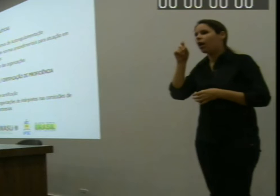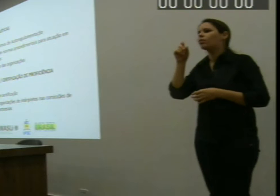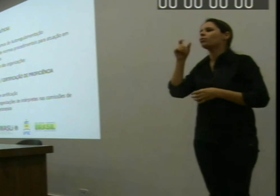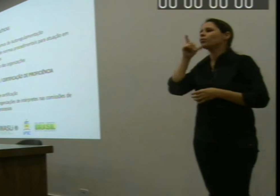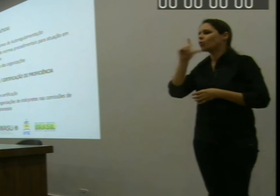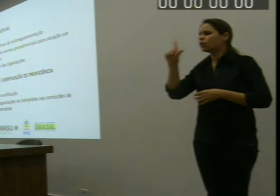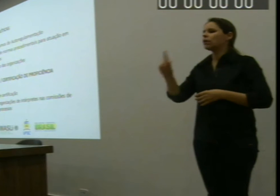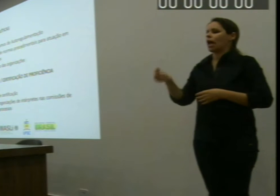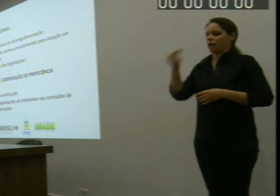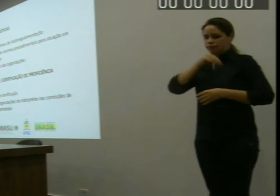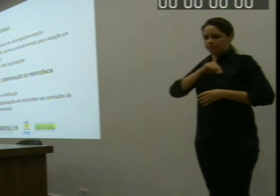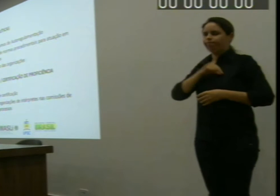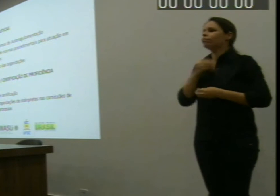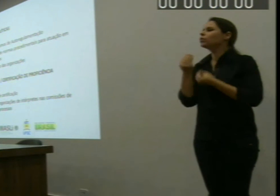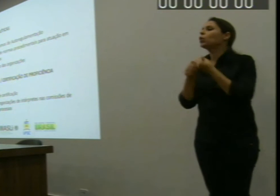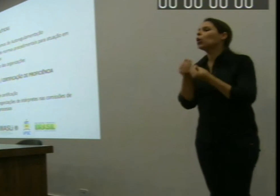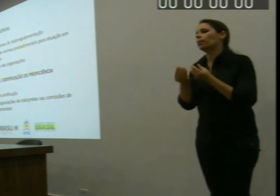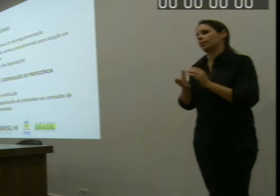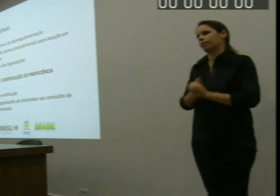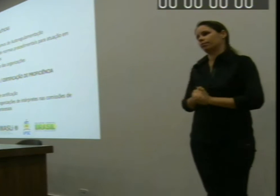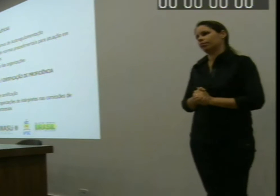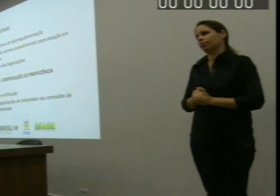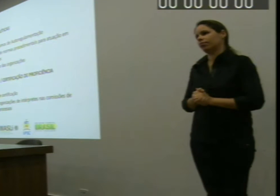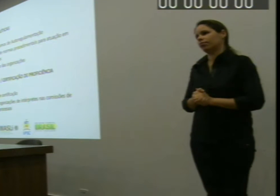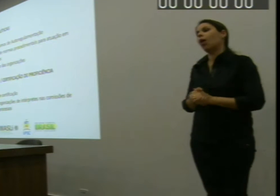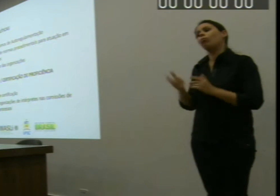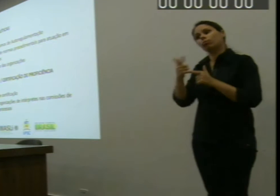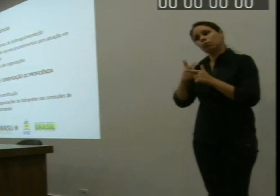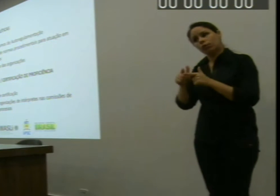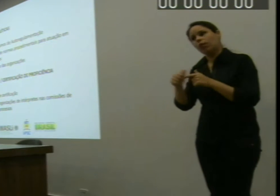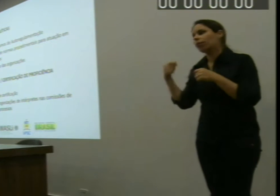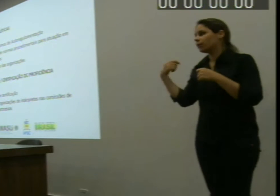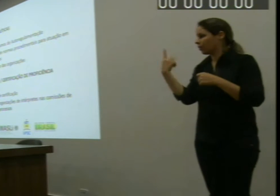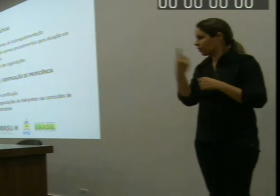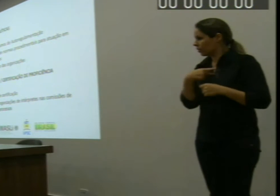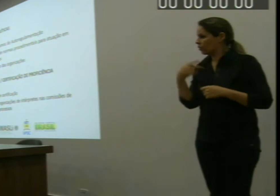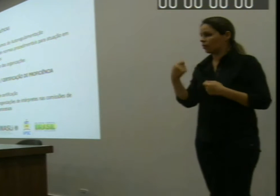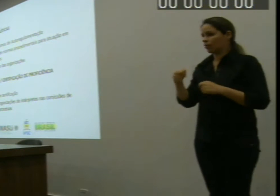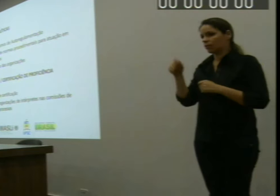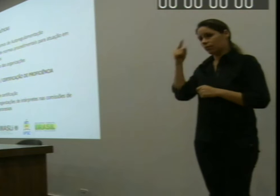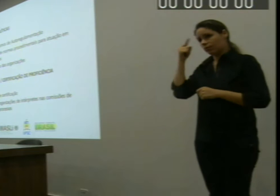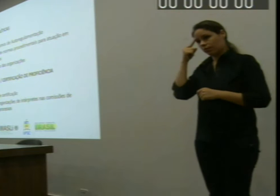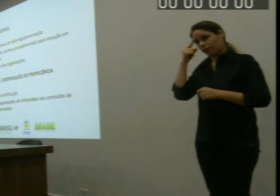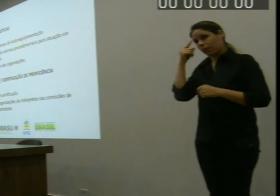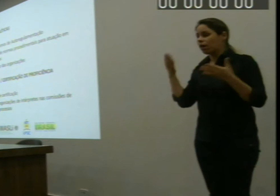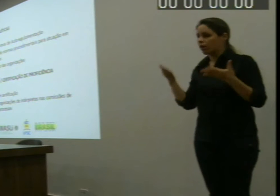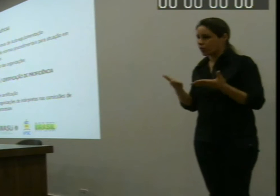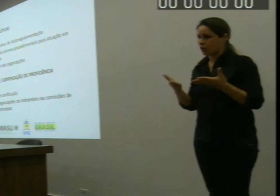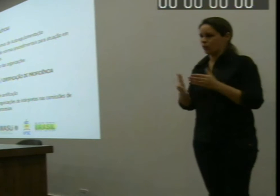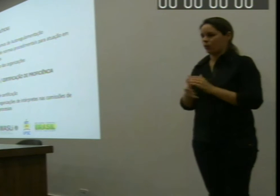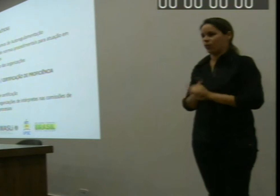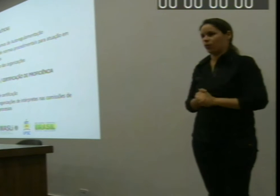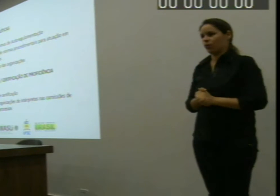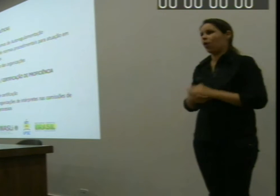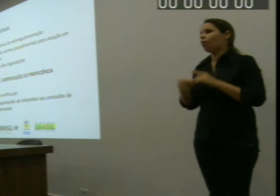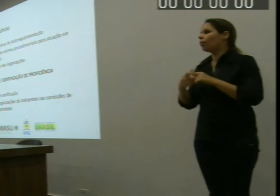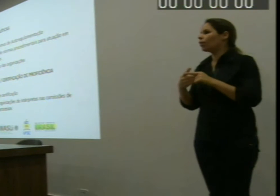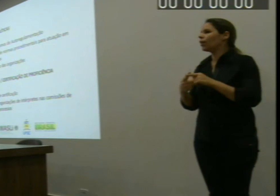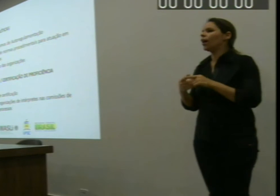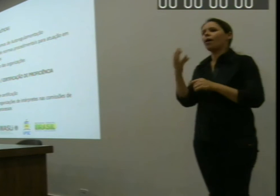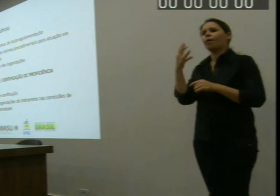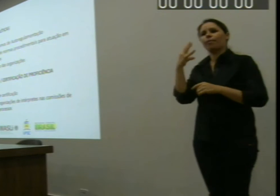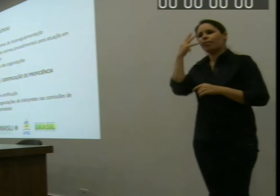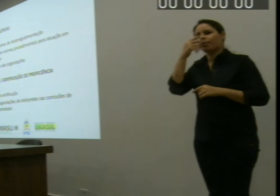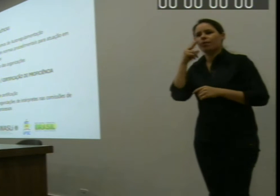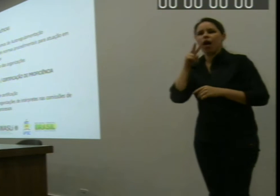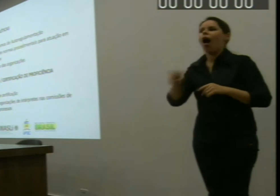sustentável né então isso é um problema que a gente precisa refletir hoje porque é muito bonito ver o evento todo pronto mas